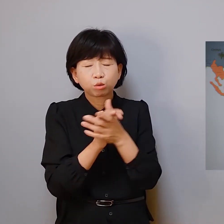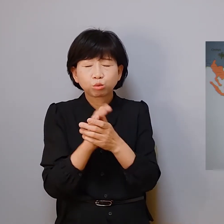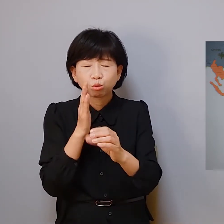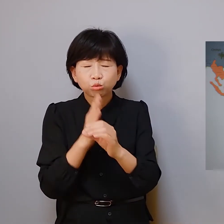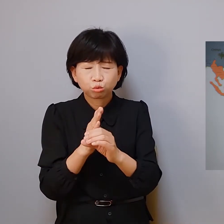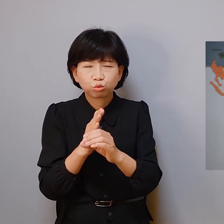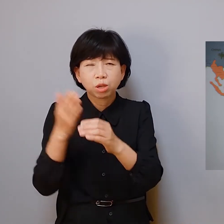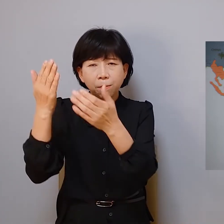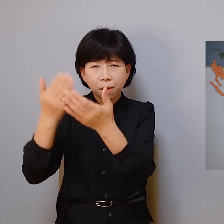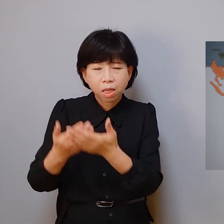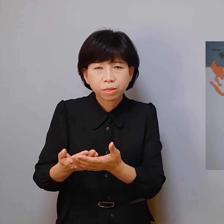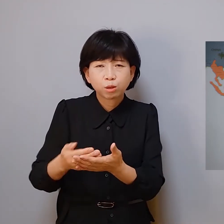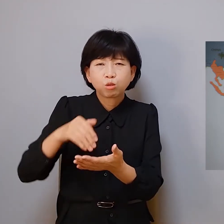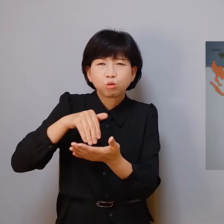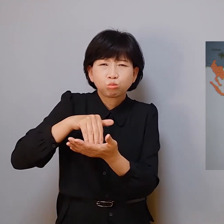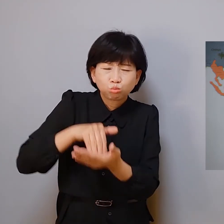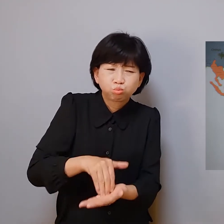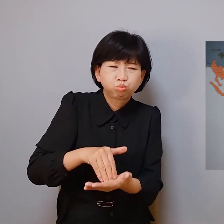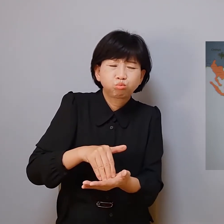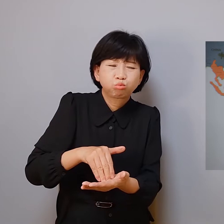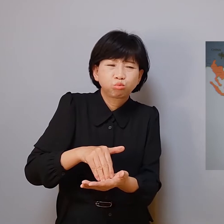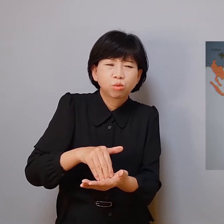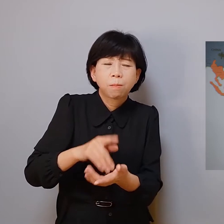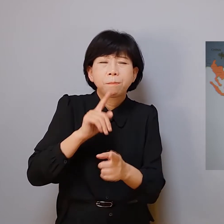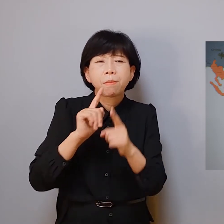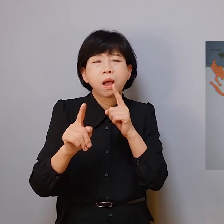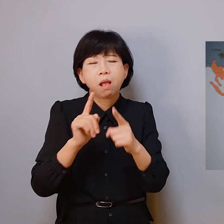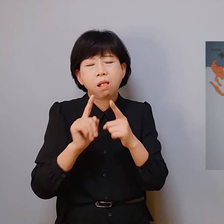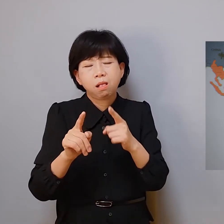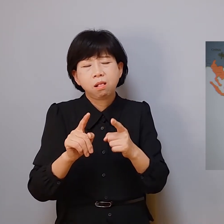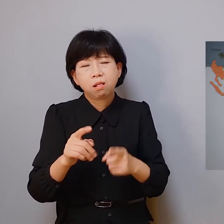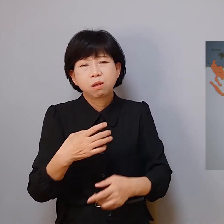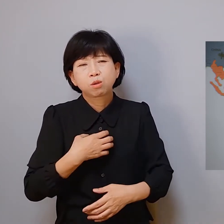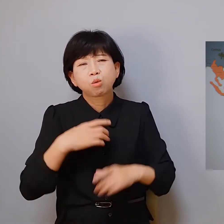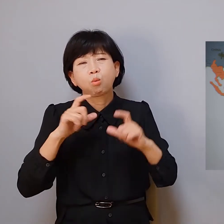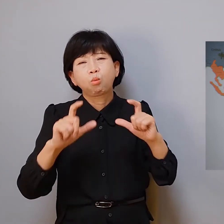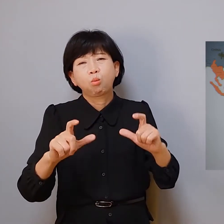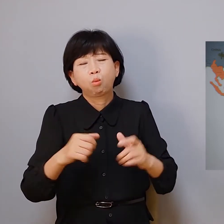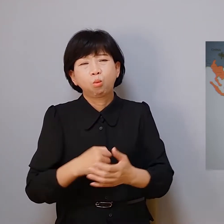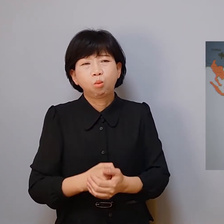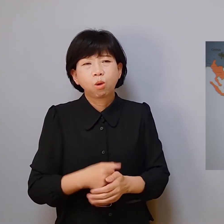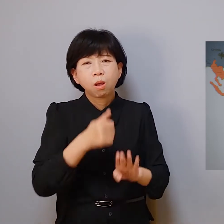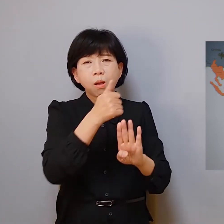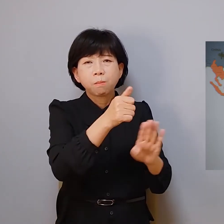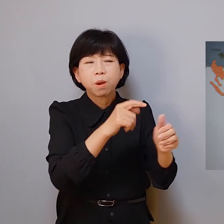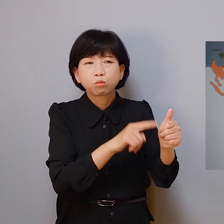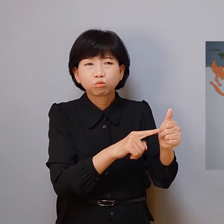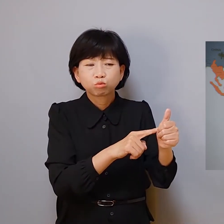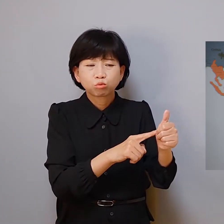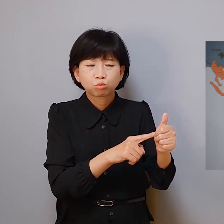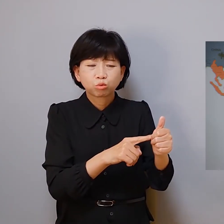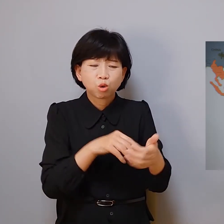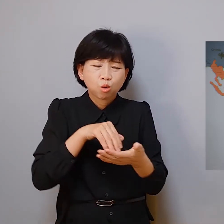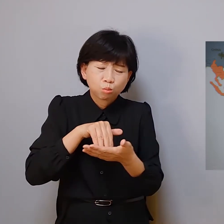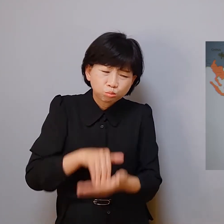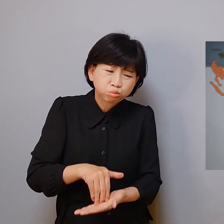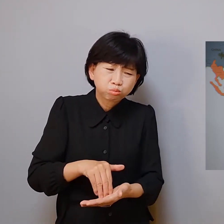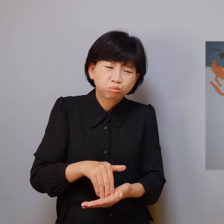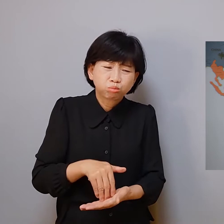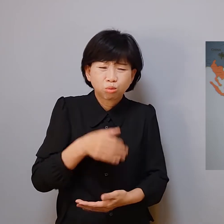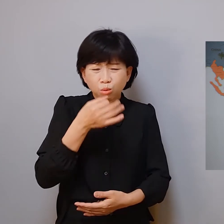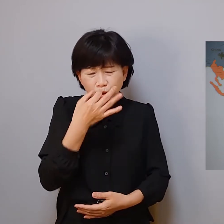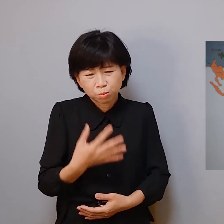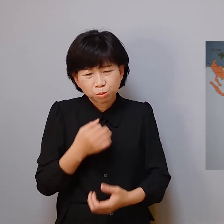받은 아주 무겁고 짓누르는 말씀이라는 거죠. 하박국은 선지자이기에 무겁고